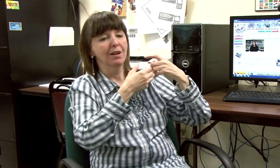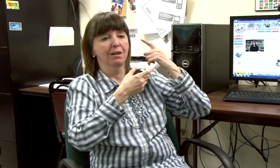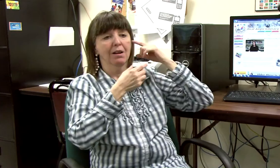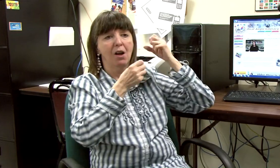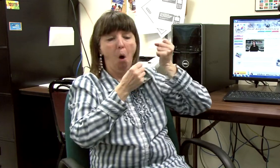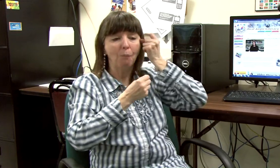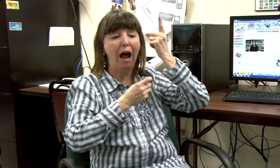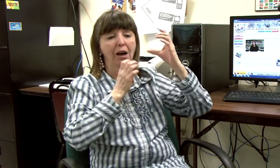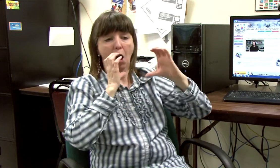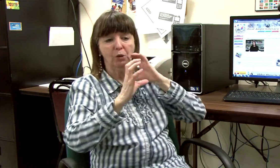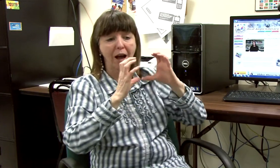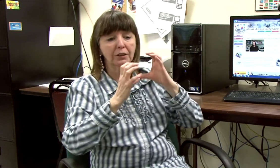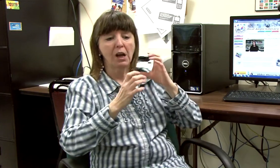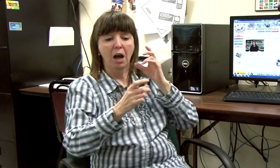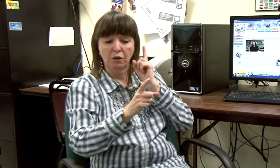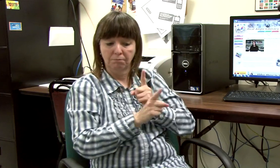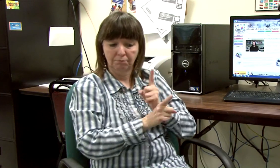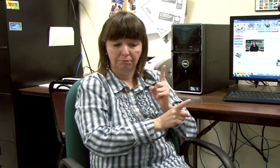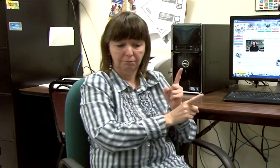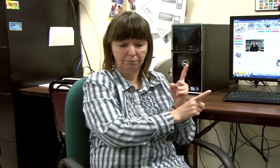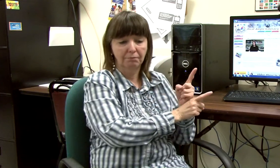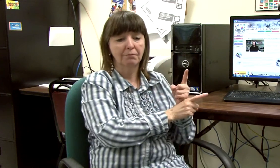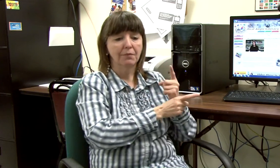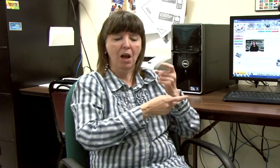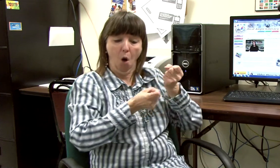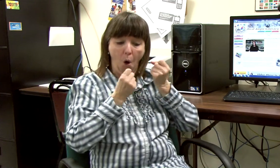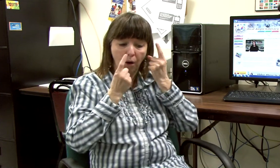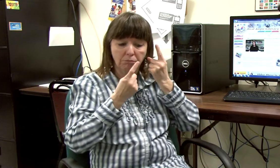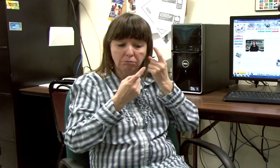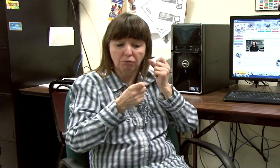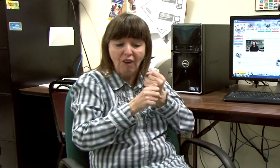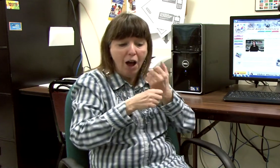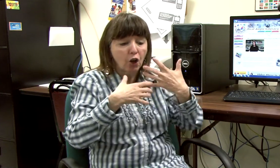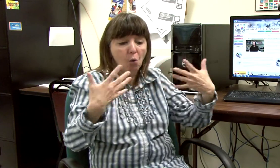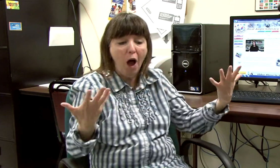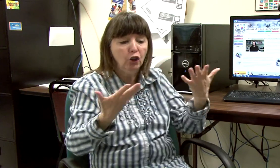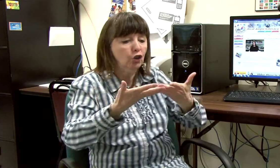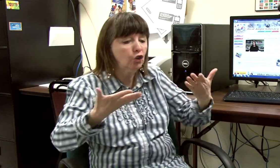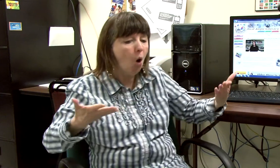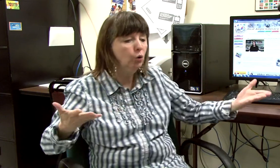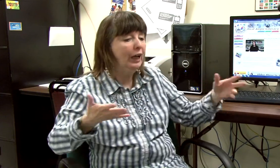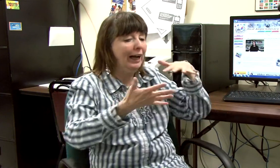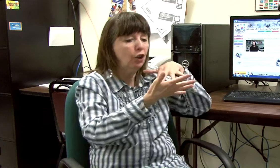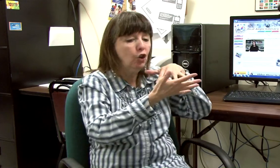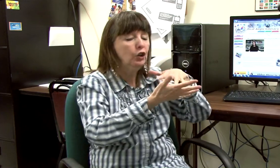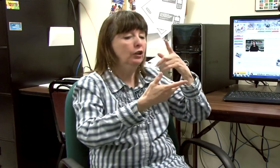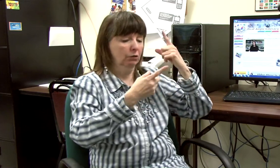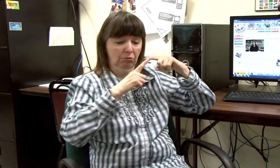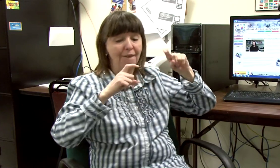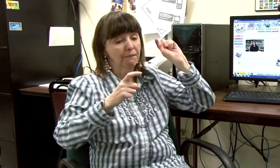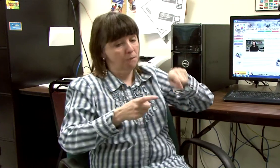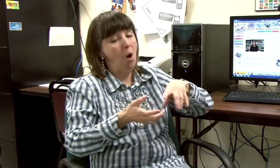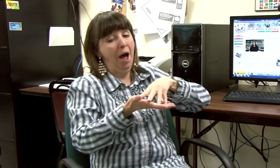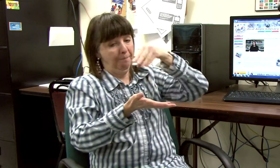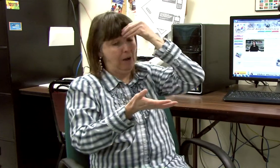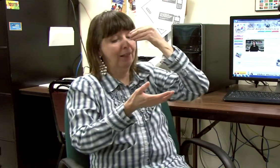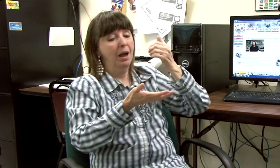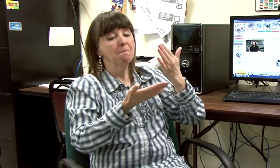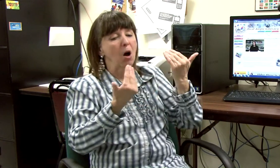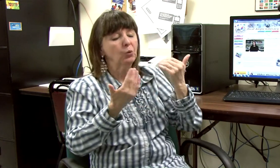de services d'interprètes gestuels dans Internet pour comprendre la communication correctement, apprendre sur différentes choses et